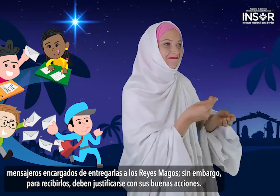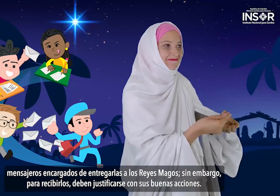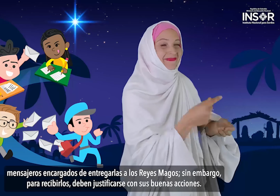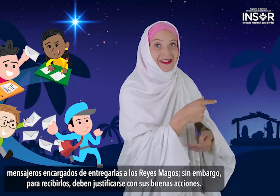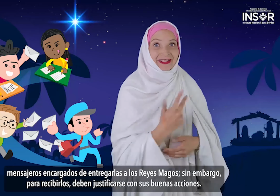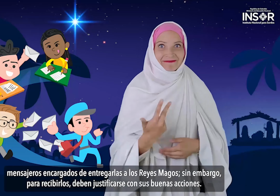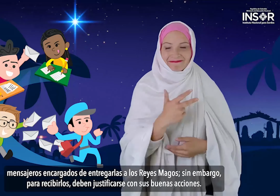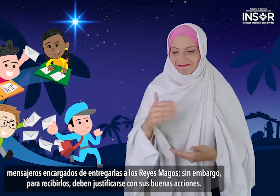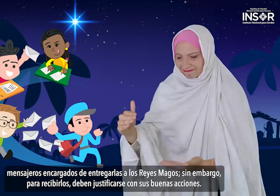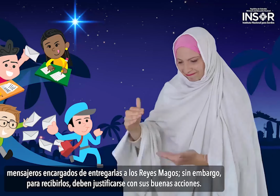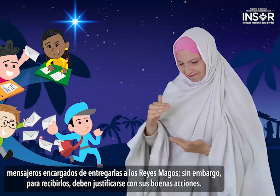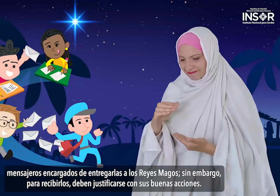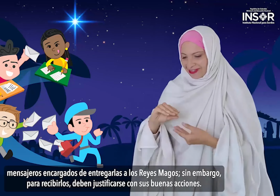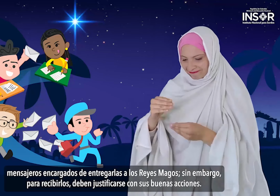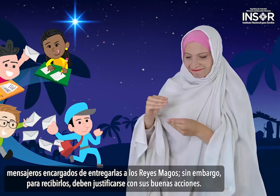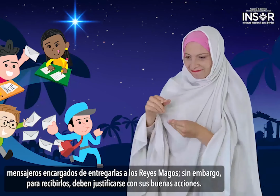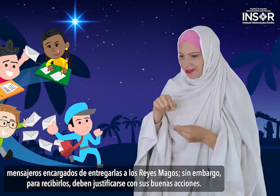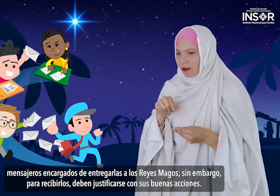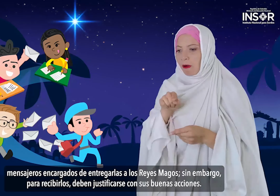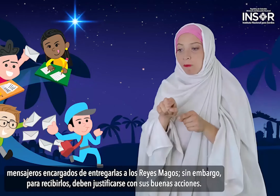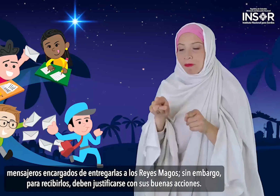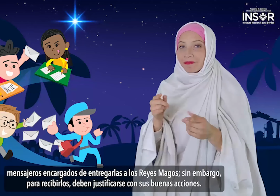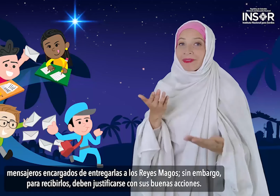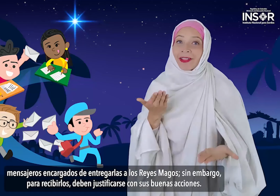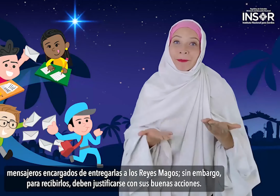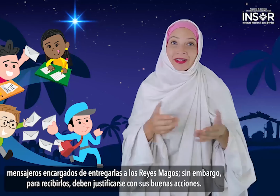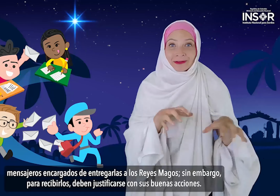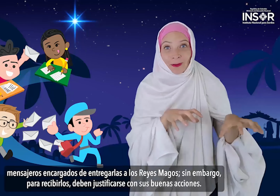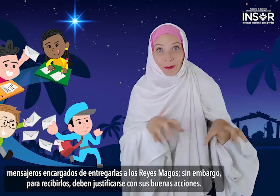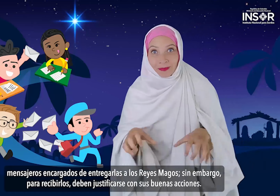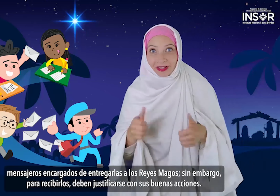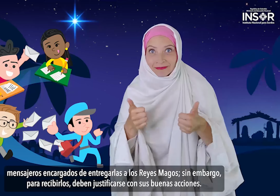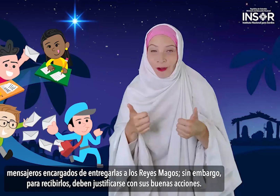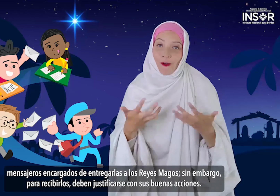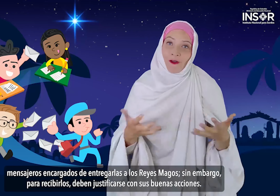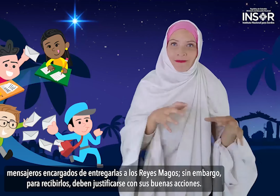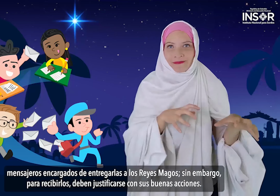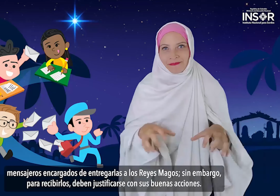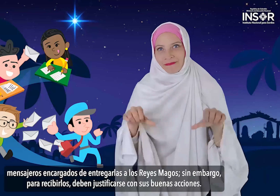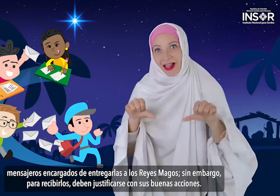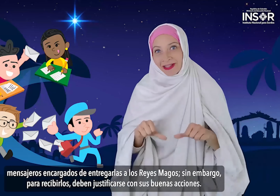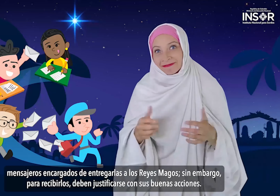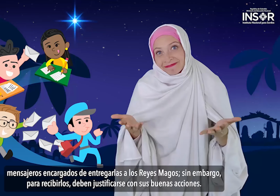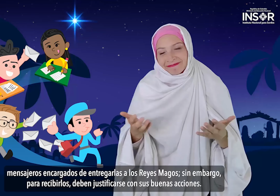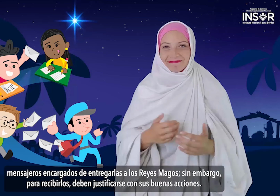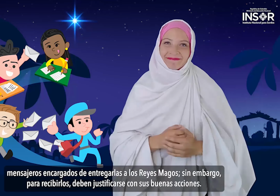los reyes magos. Sin embargo, para recibirlos deben justificarse con sus buenas acciones.